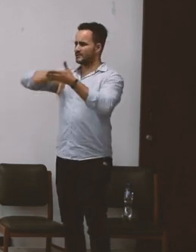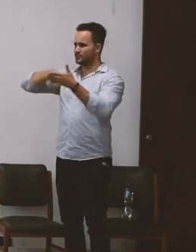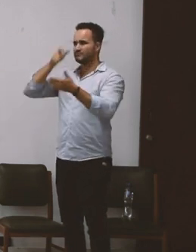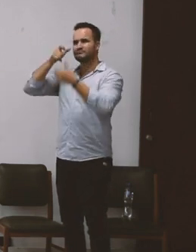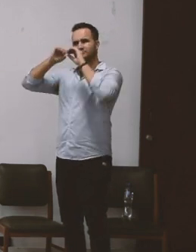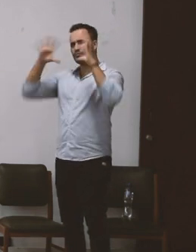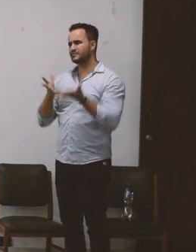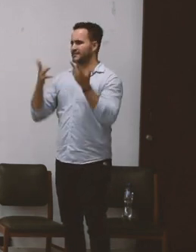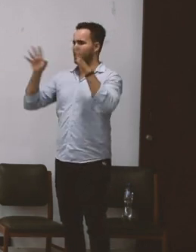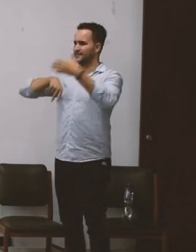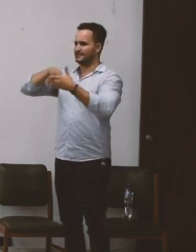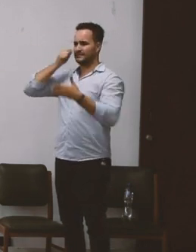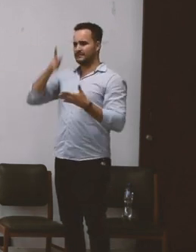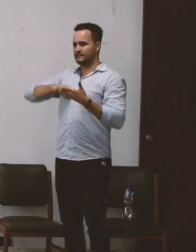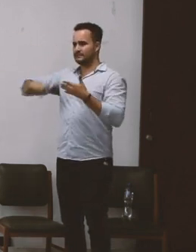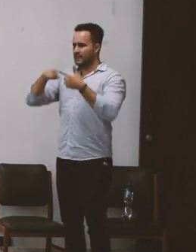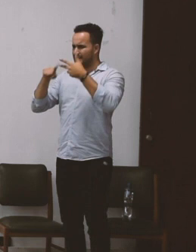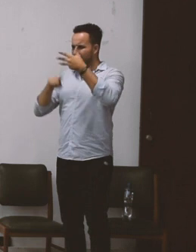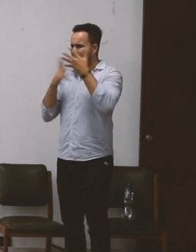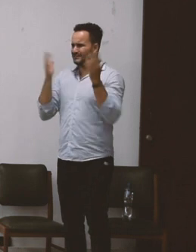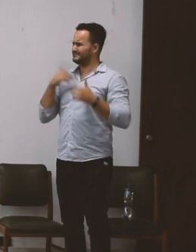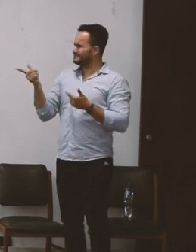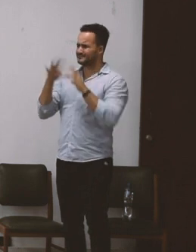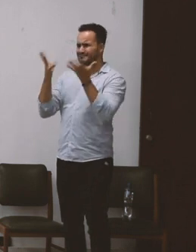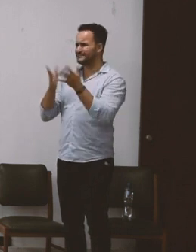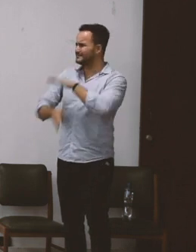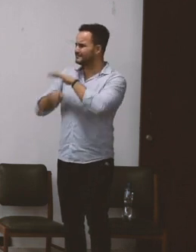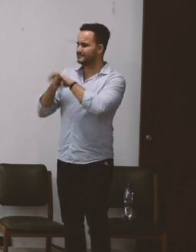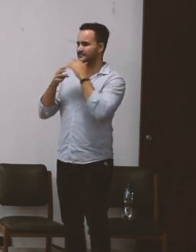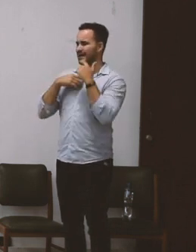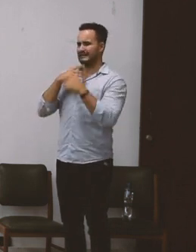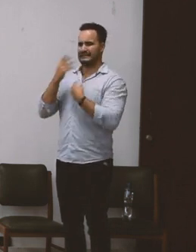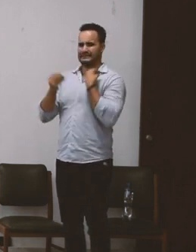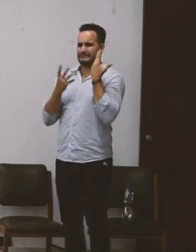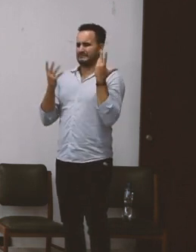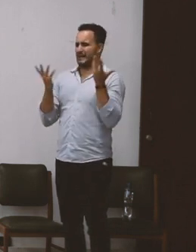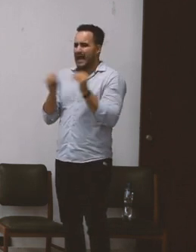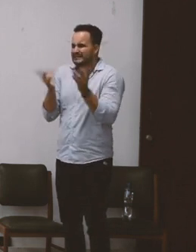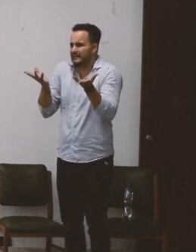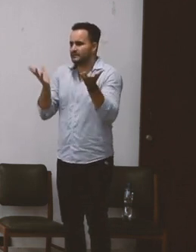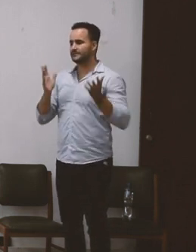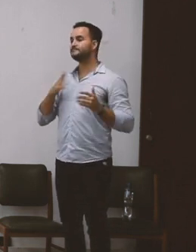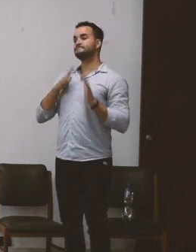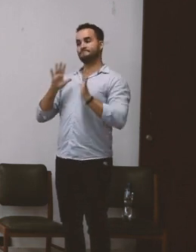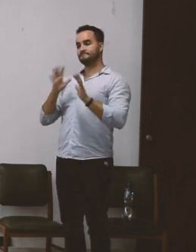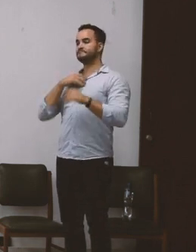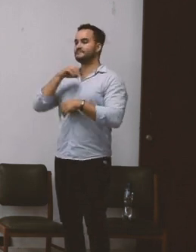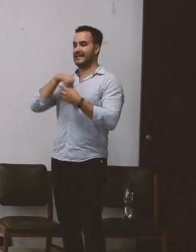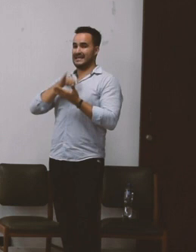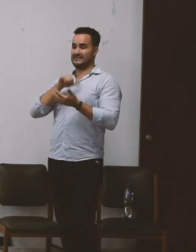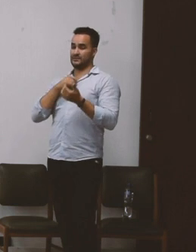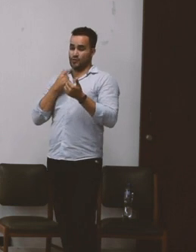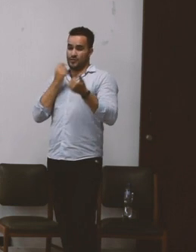sobre el tema, ese día no pude hacer más. Con esto quiero decir que esas 3 localizaciones mediante las cuales hablo están en una